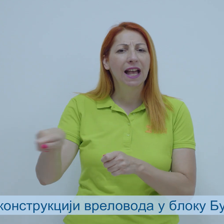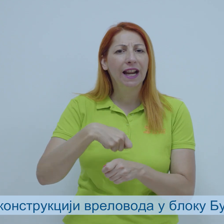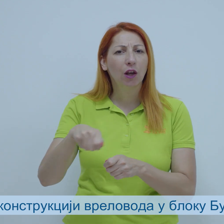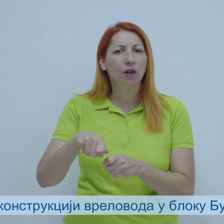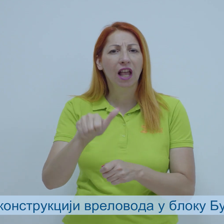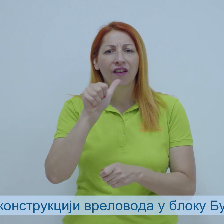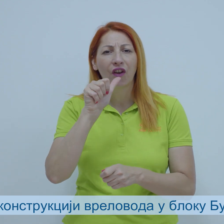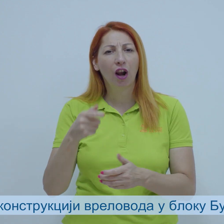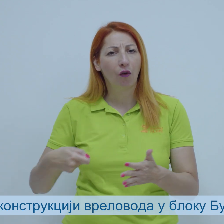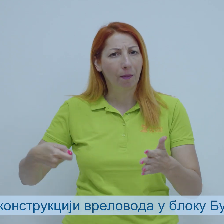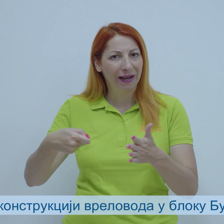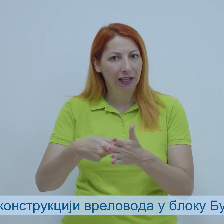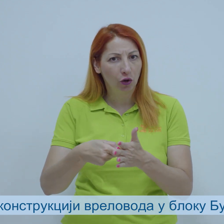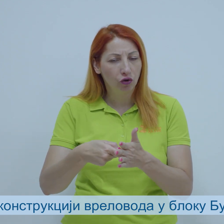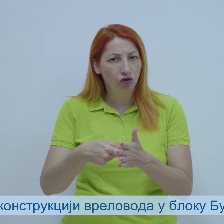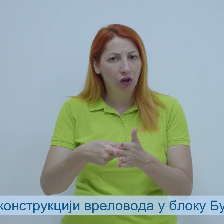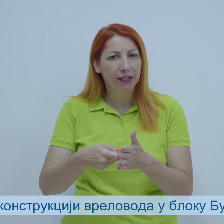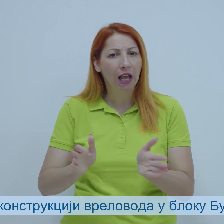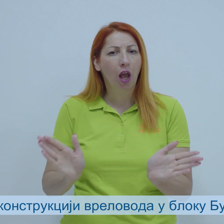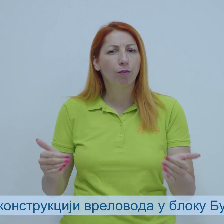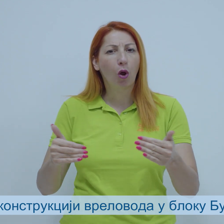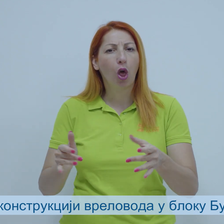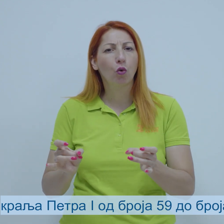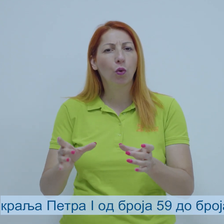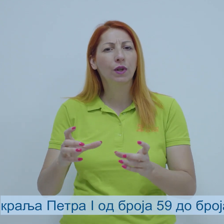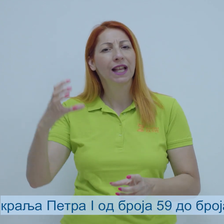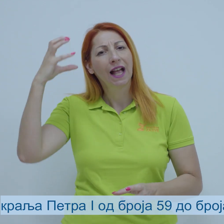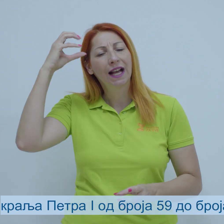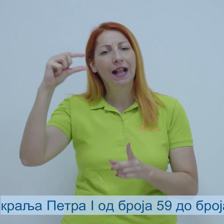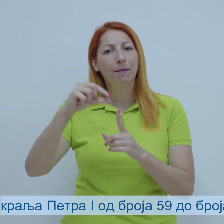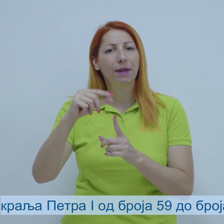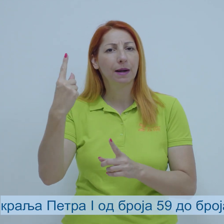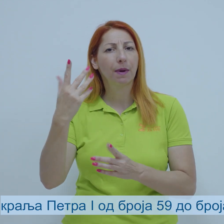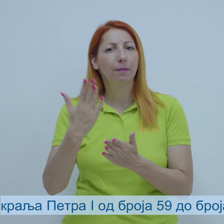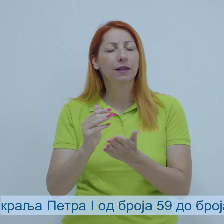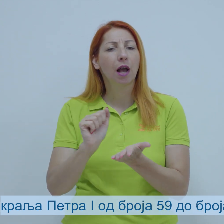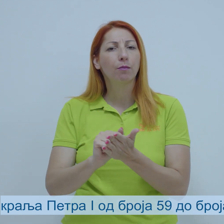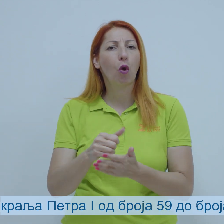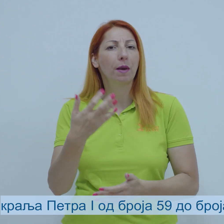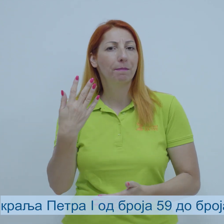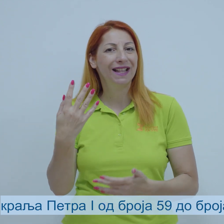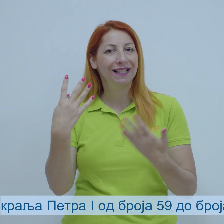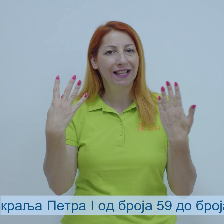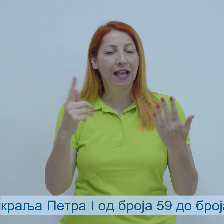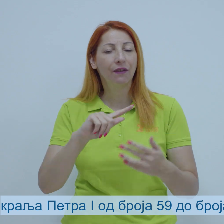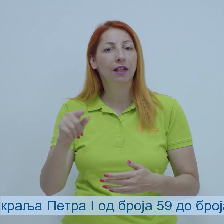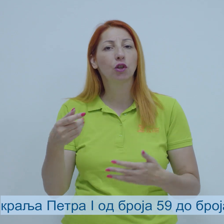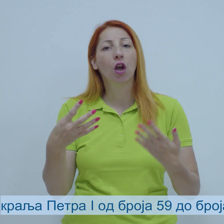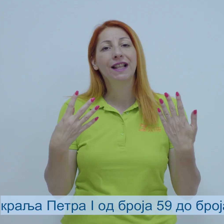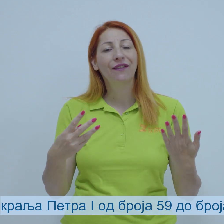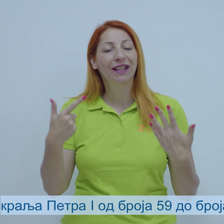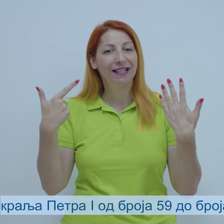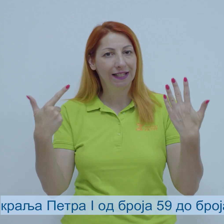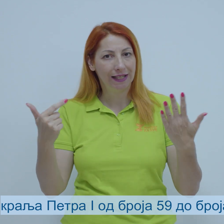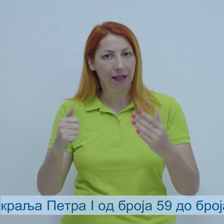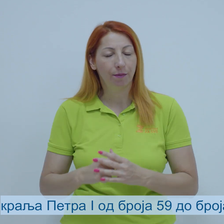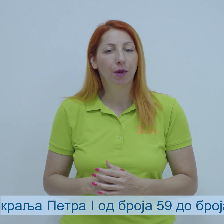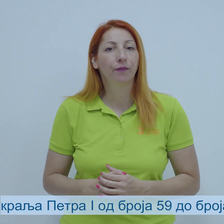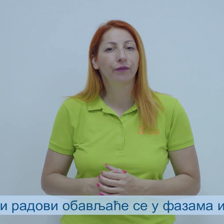rekonstrukciji vrelovoda u bloku Bulevara Kralja Petra I od broja 59 do broja 97.